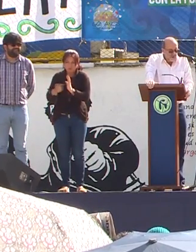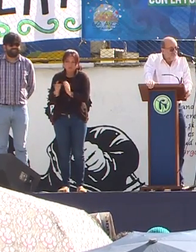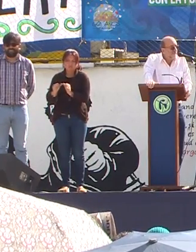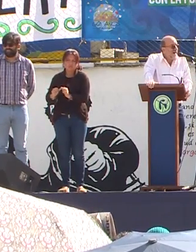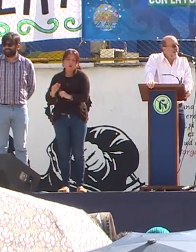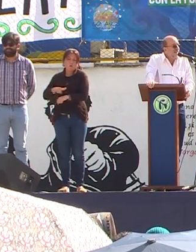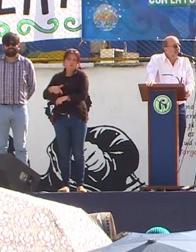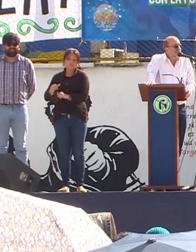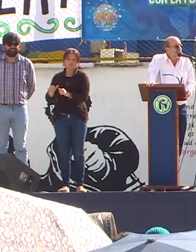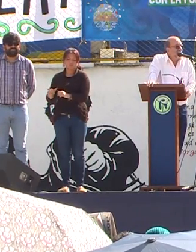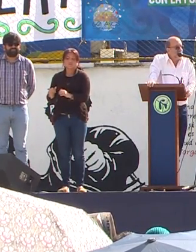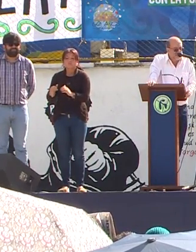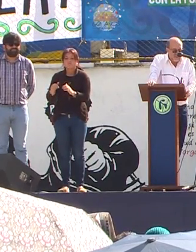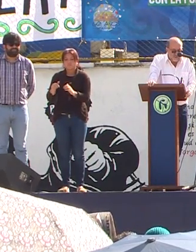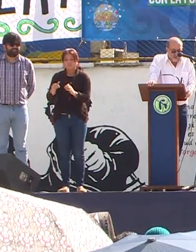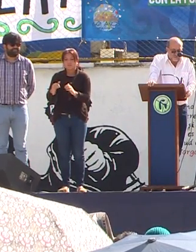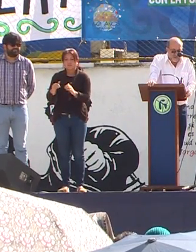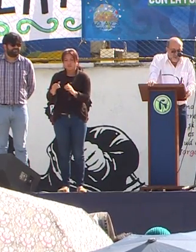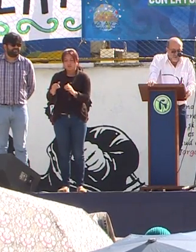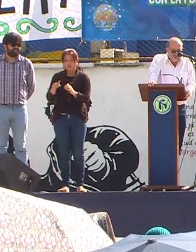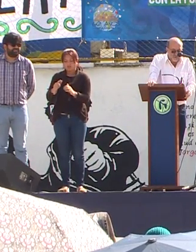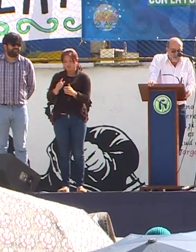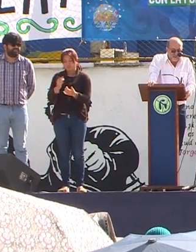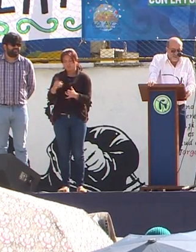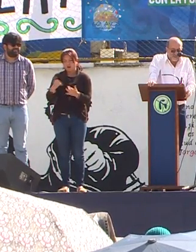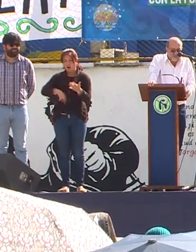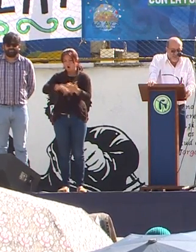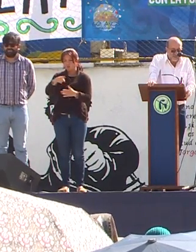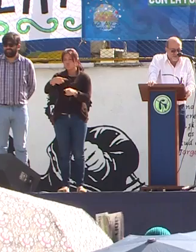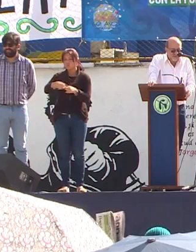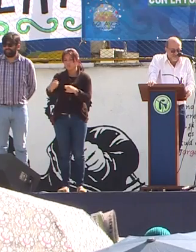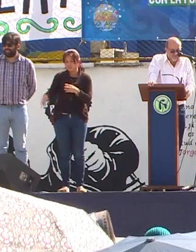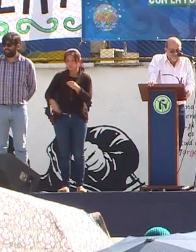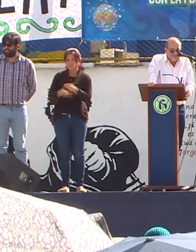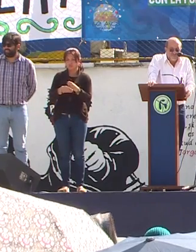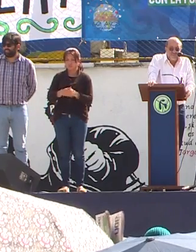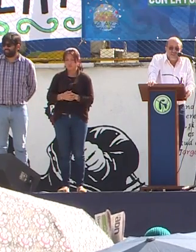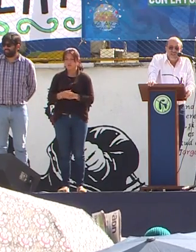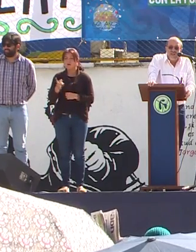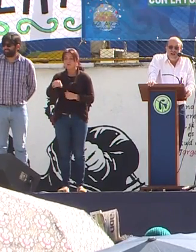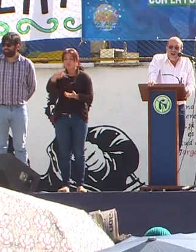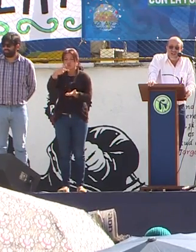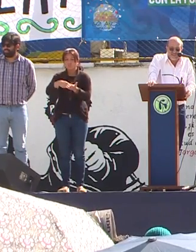Tenemos varias alternativas para el 2016.